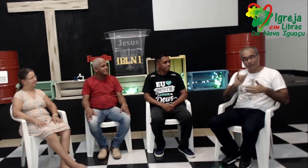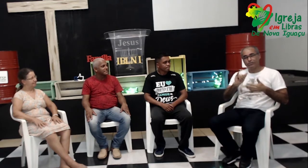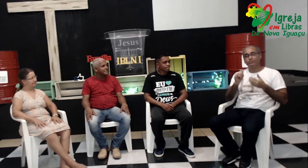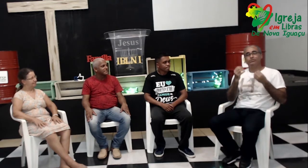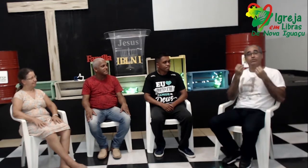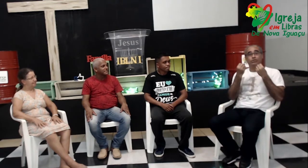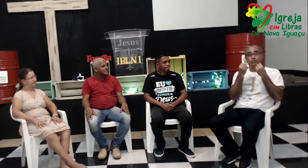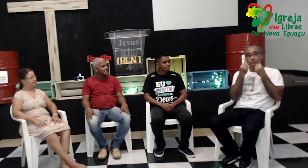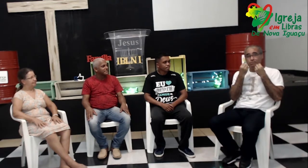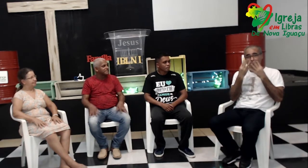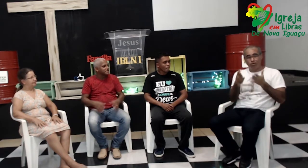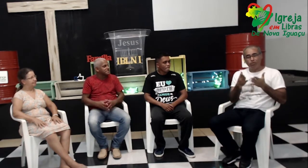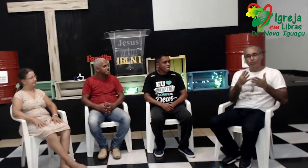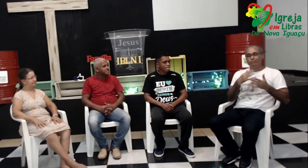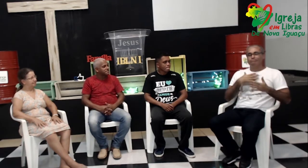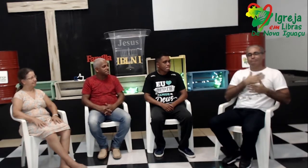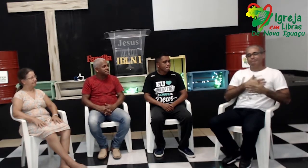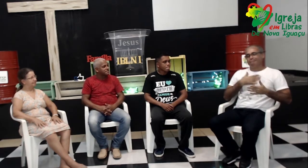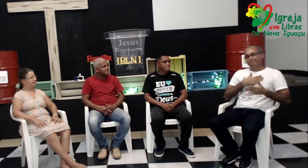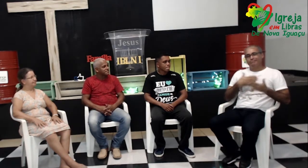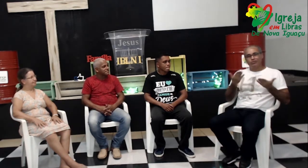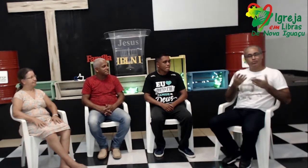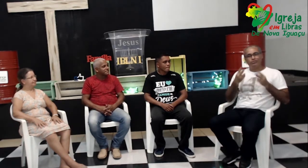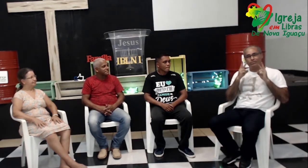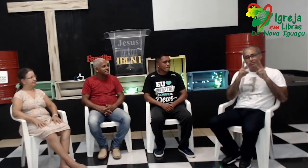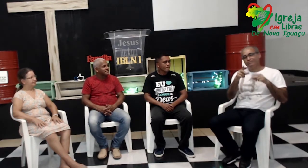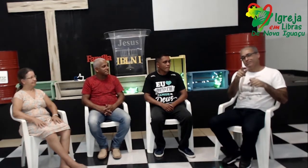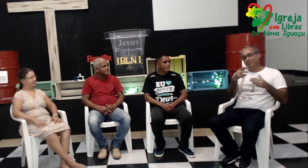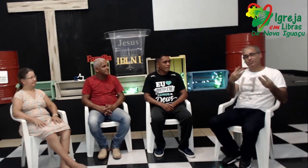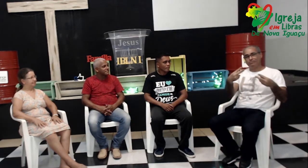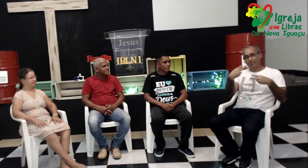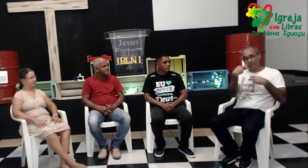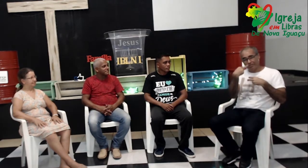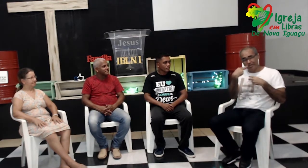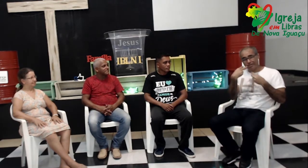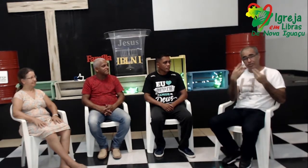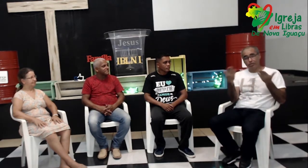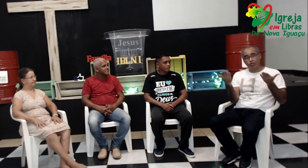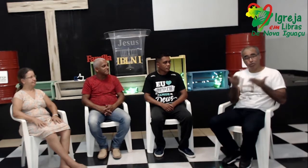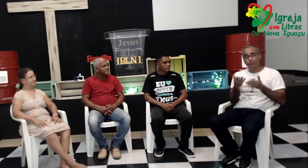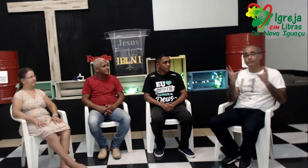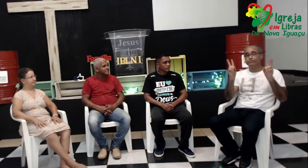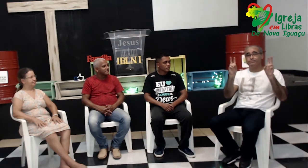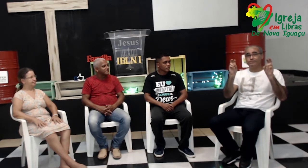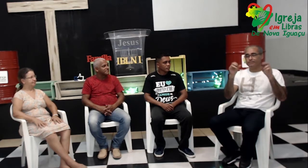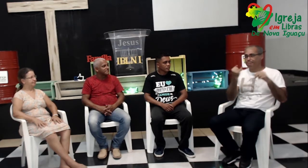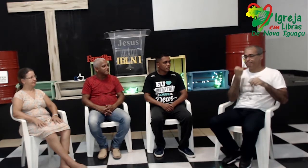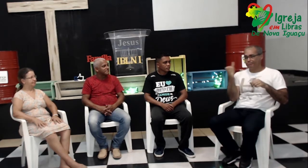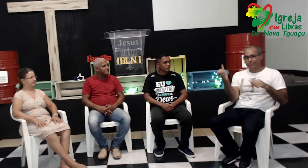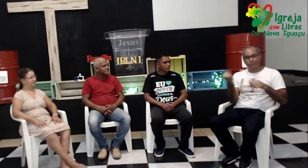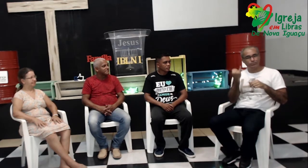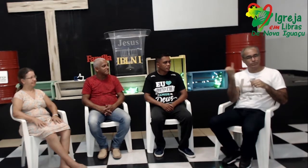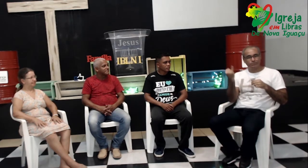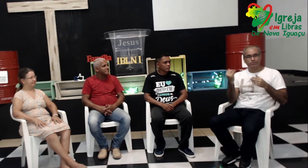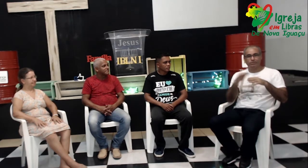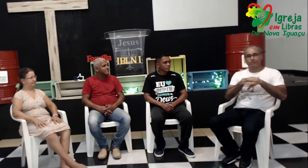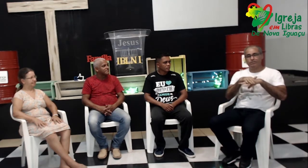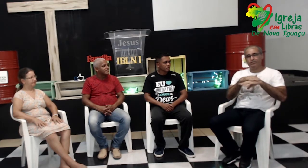de Nova Iguaçu. E é muito bom ter você nos assistindo. Nosso tema hoje é